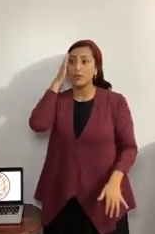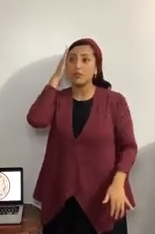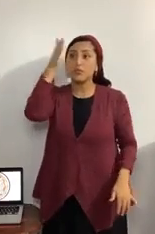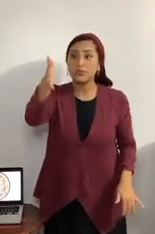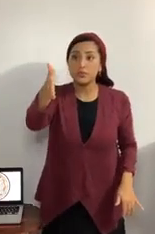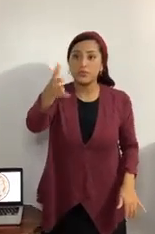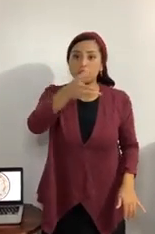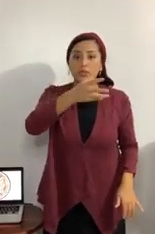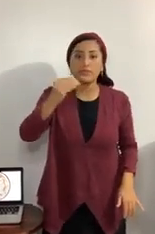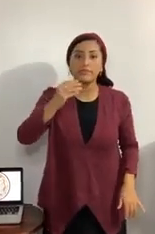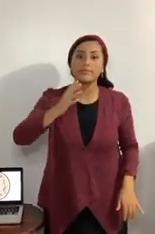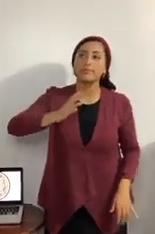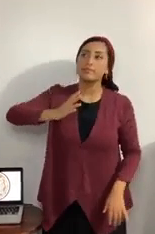que viene.